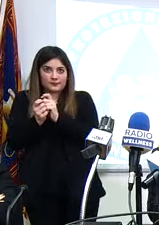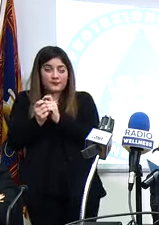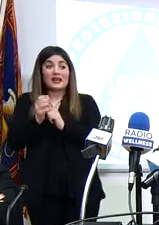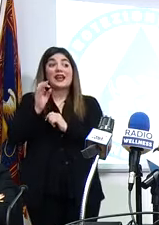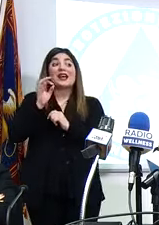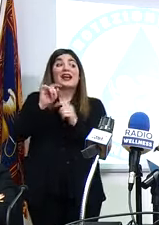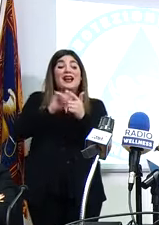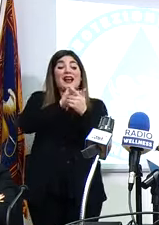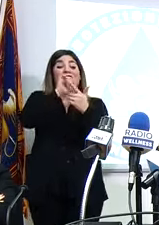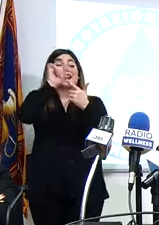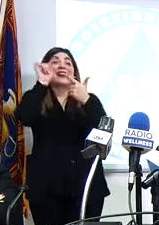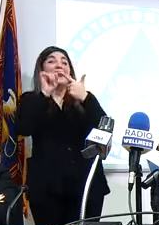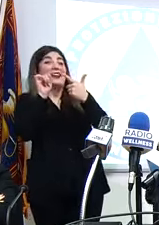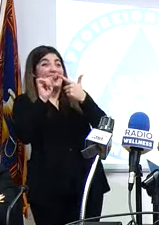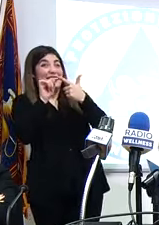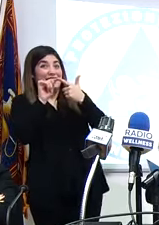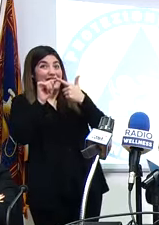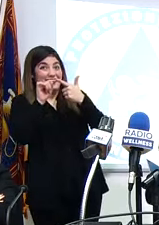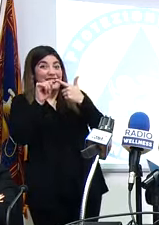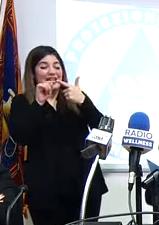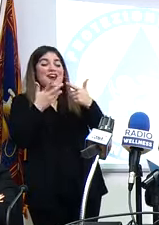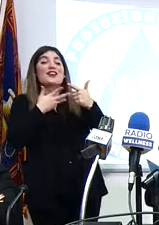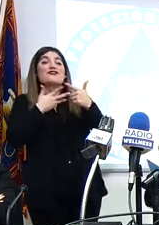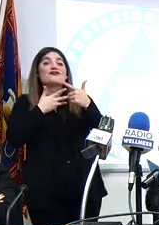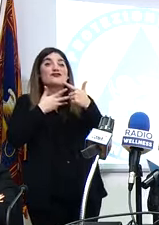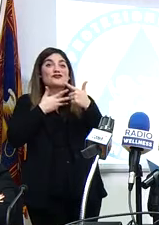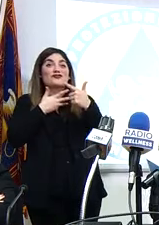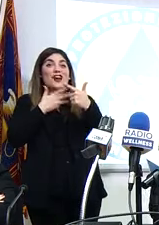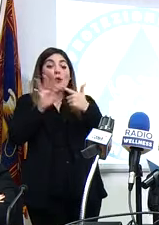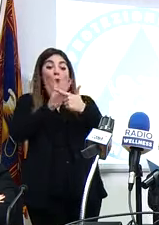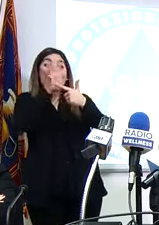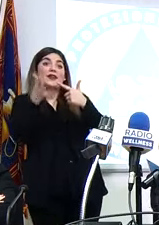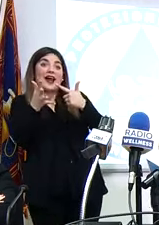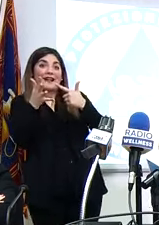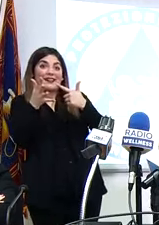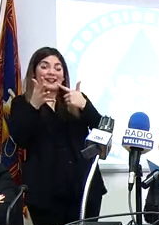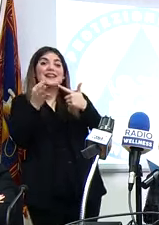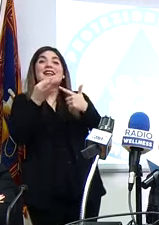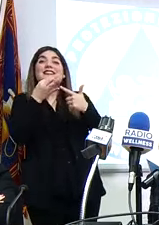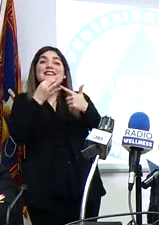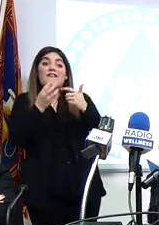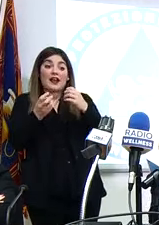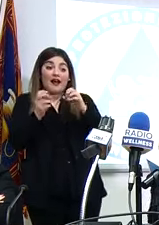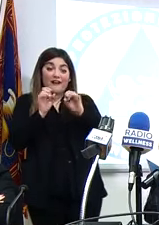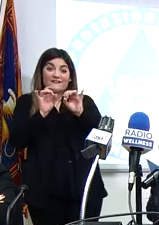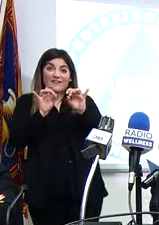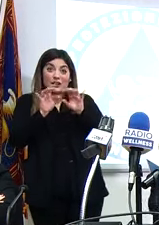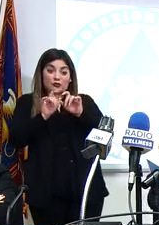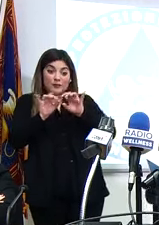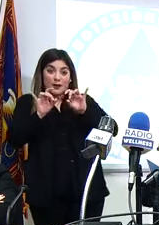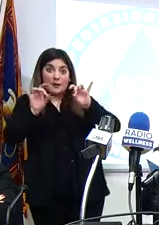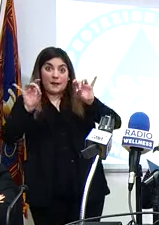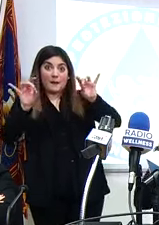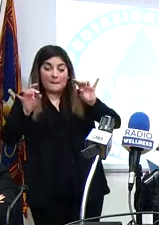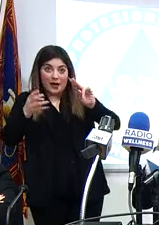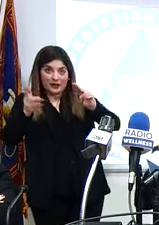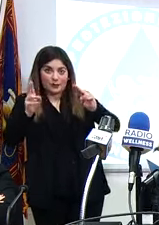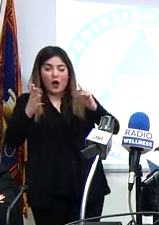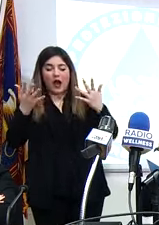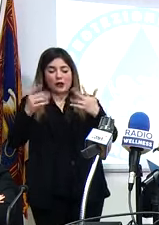681 adesso, che facilita la fusione. Quindi un virus per entrare in una cellula deve fare due processi: prima riconoscere